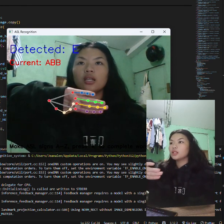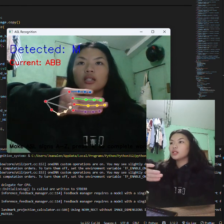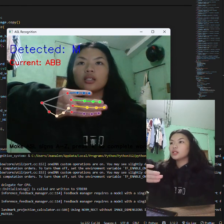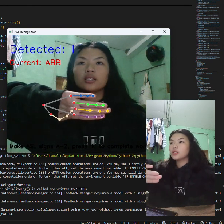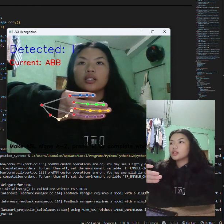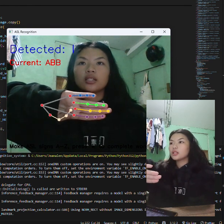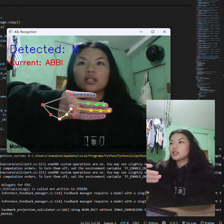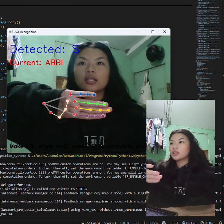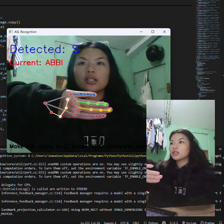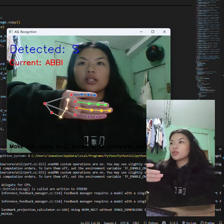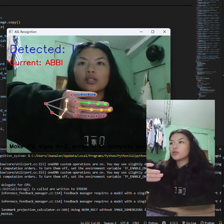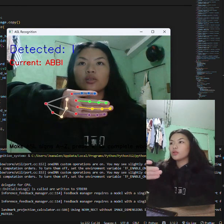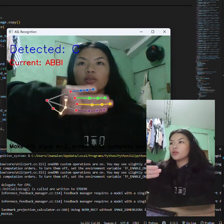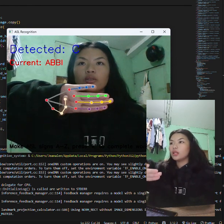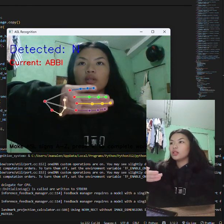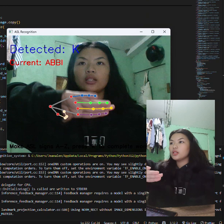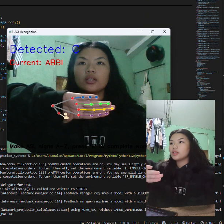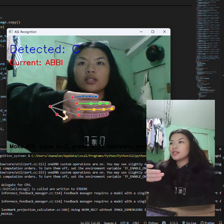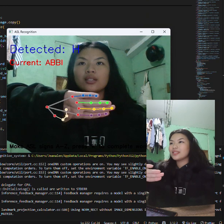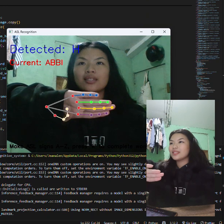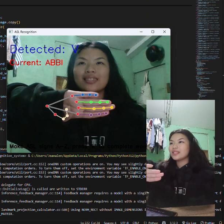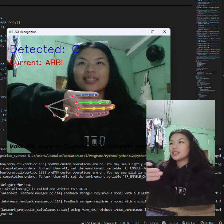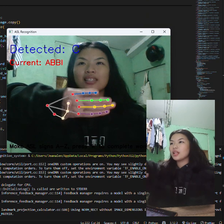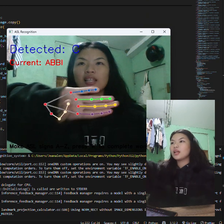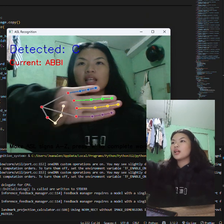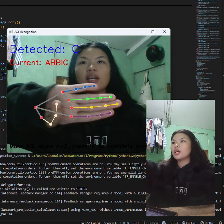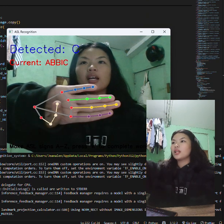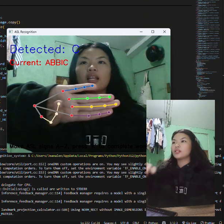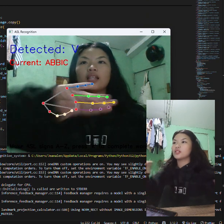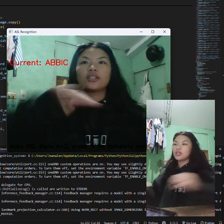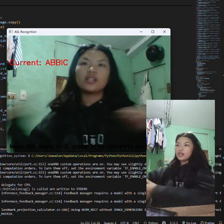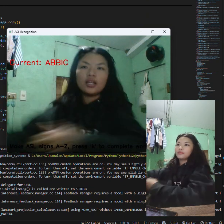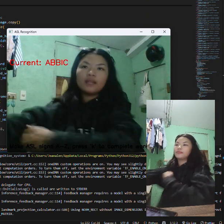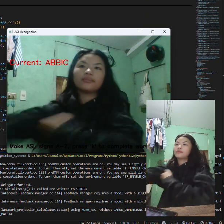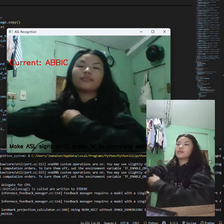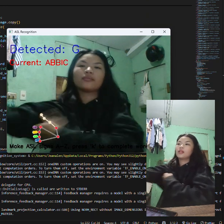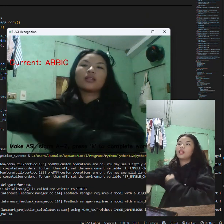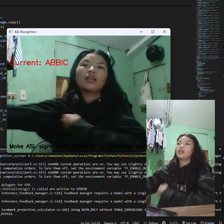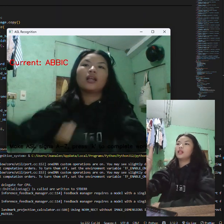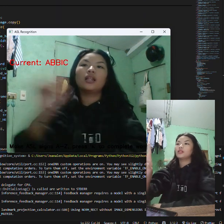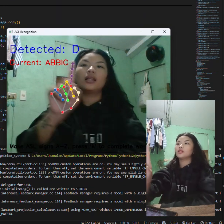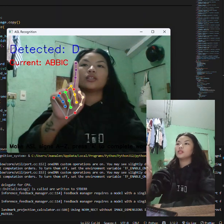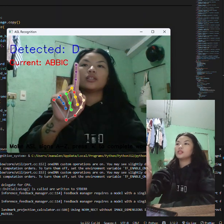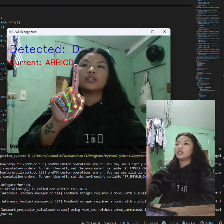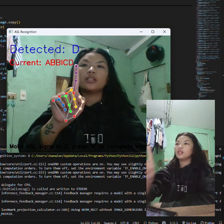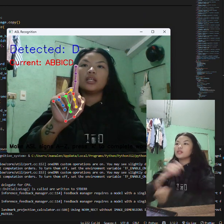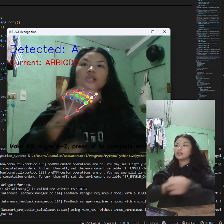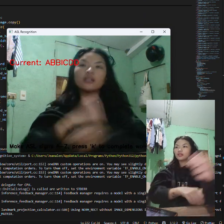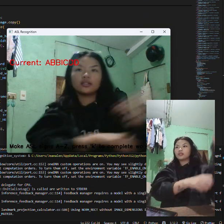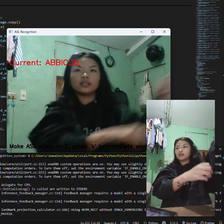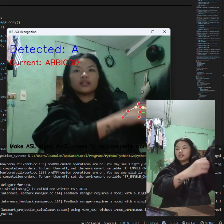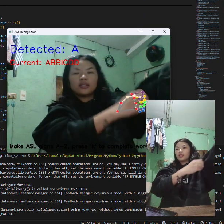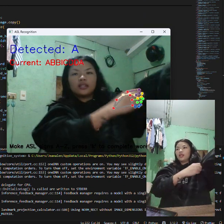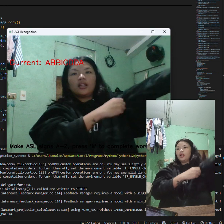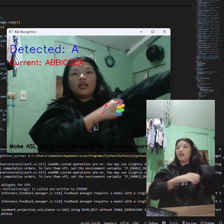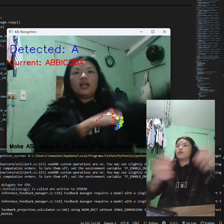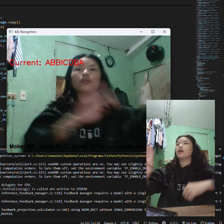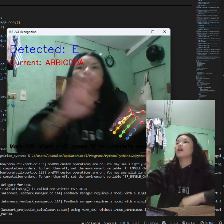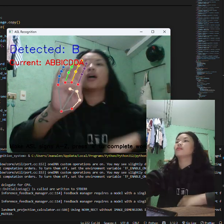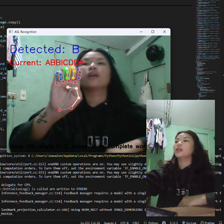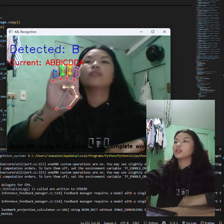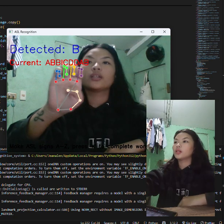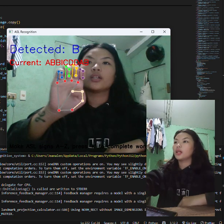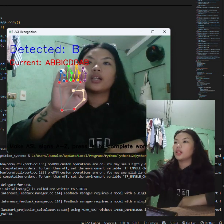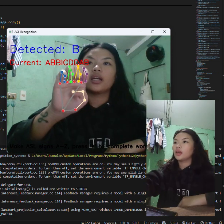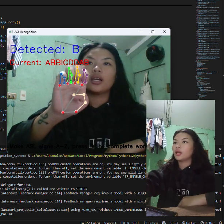So letter C. letter D, and we